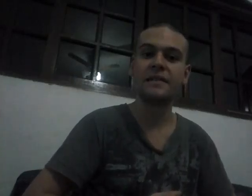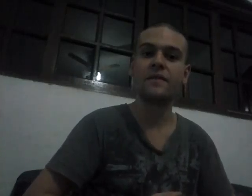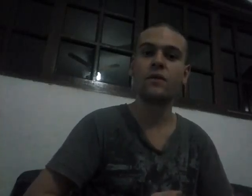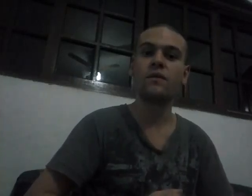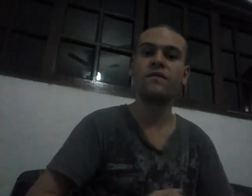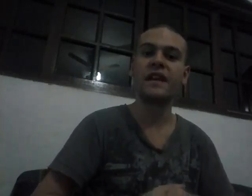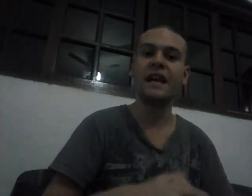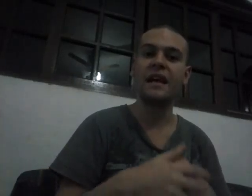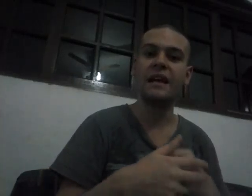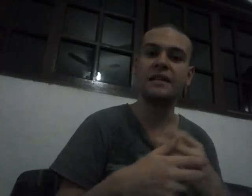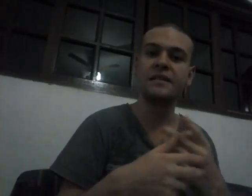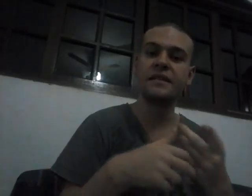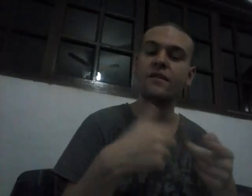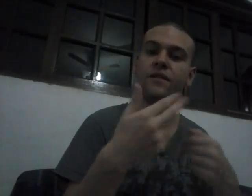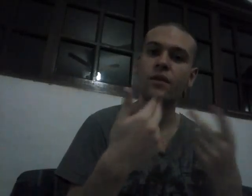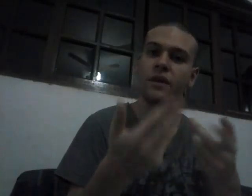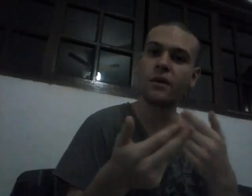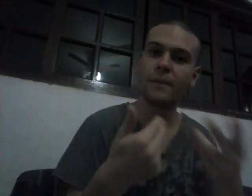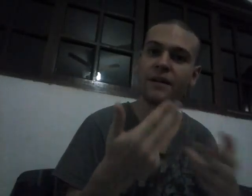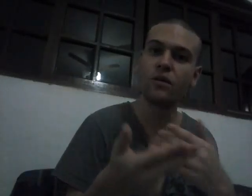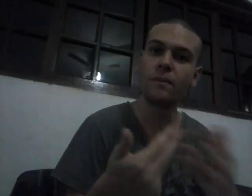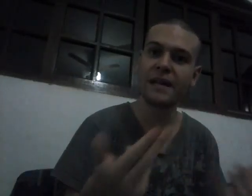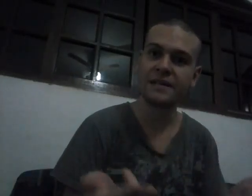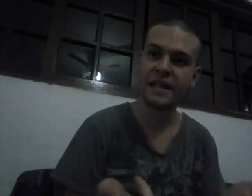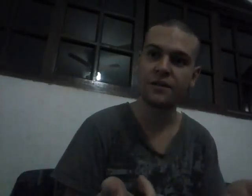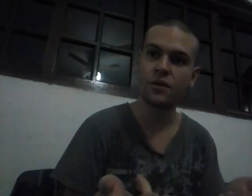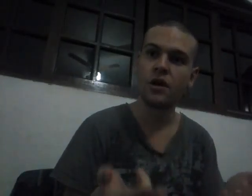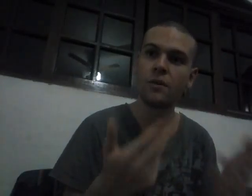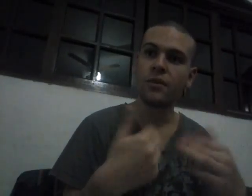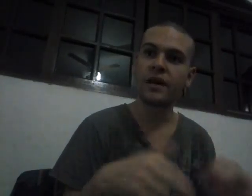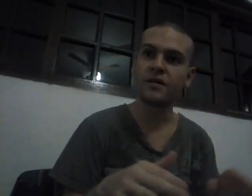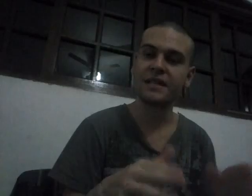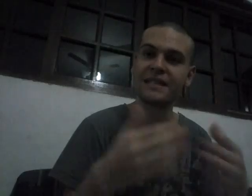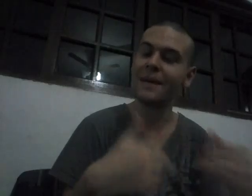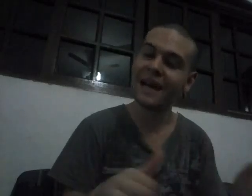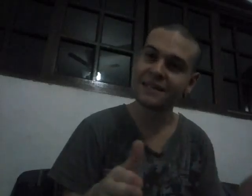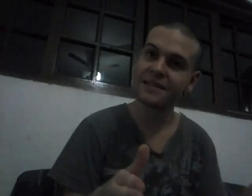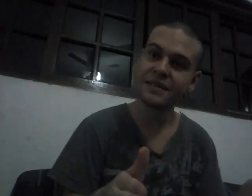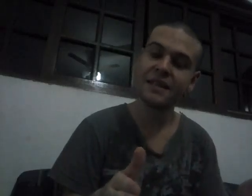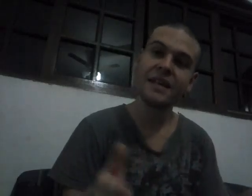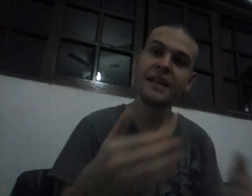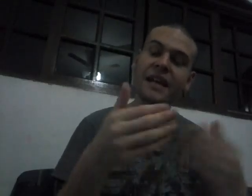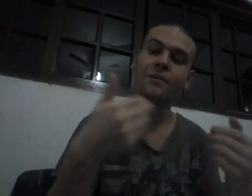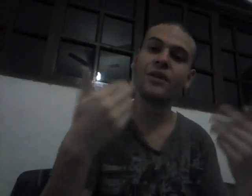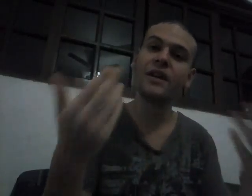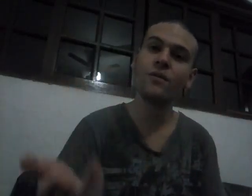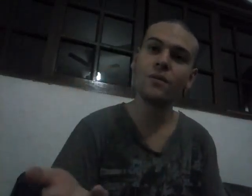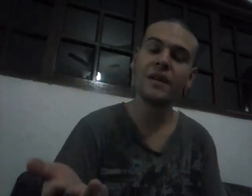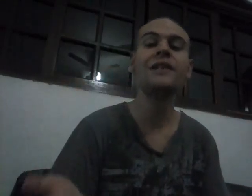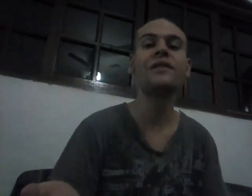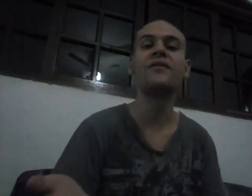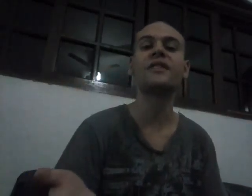não foram, não acabaram não comparecendo por causa das ameaças e acabou não indo na